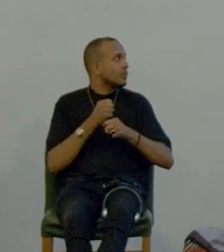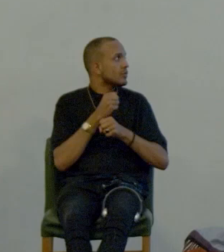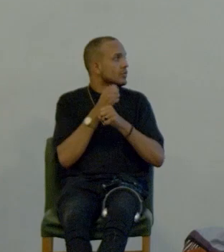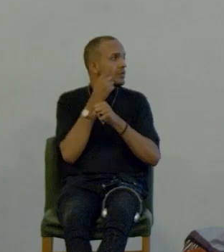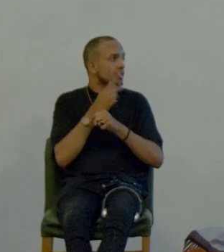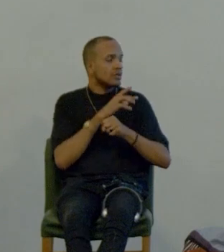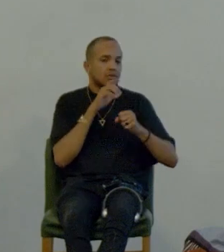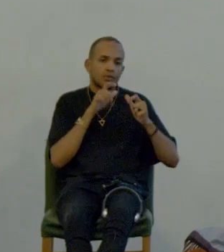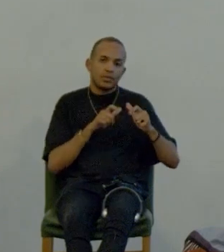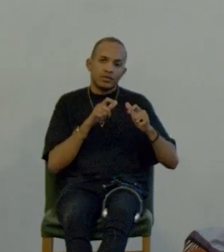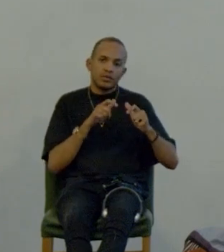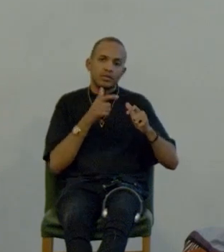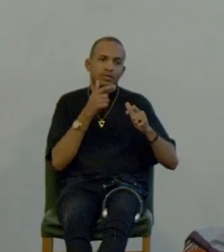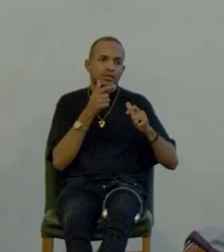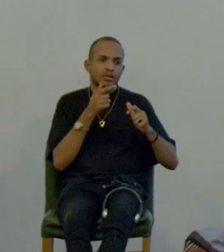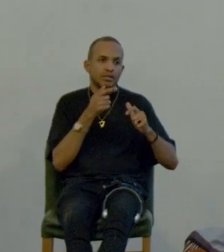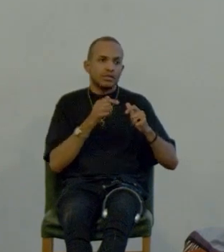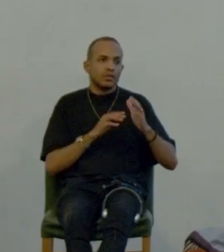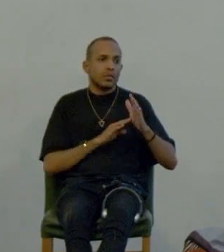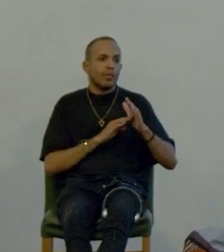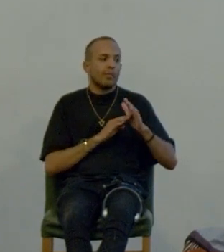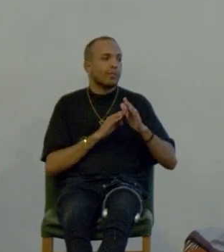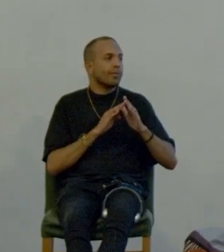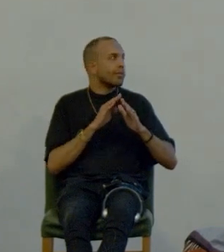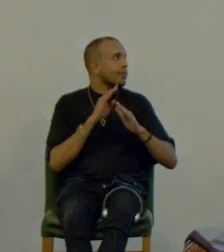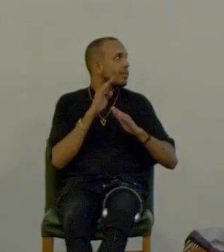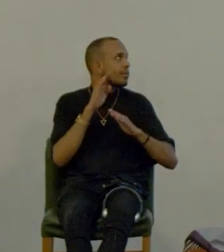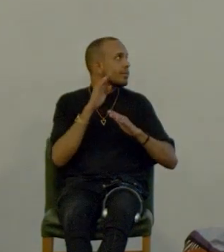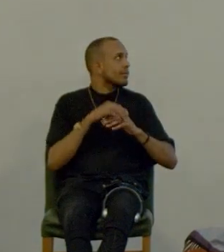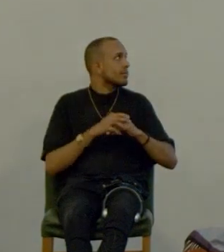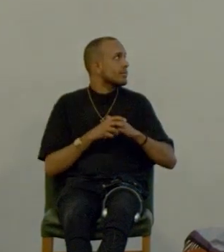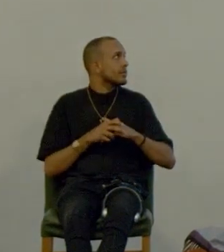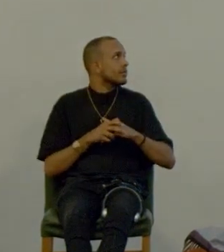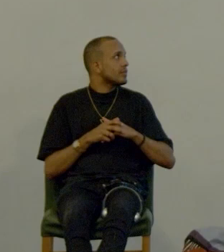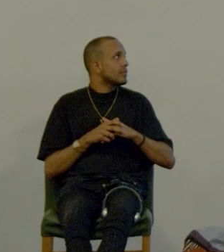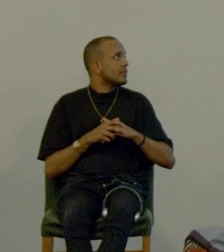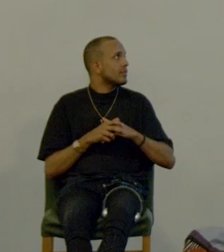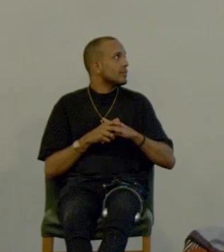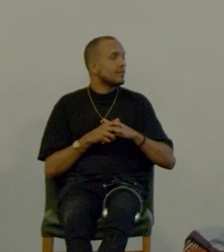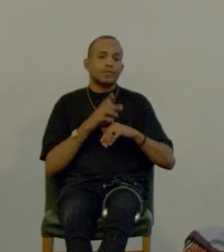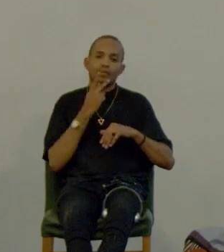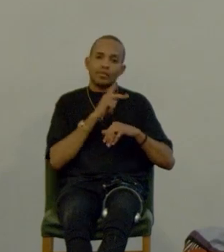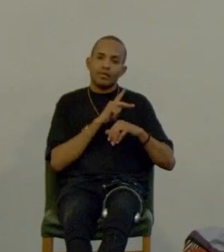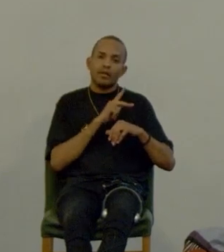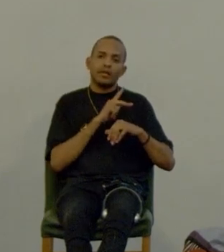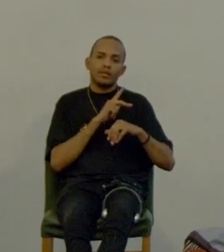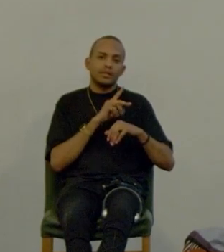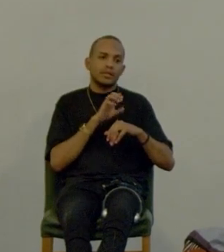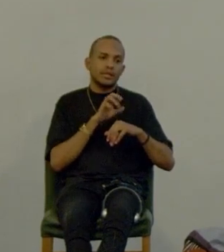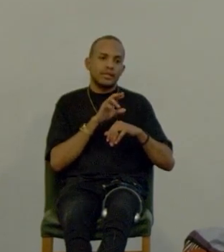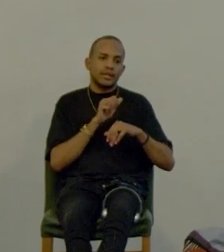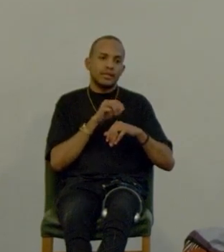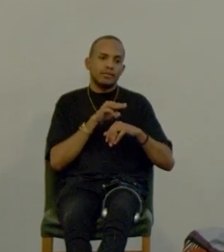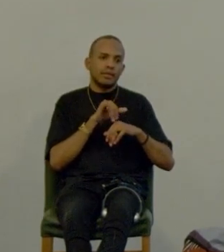estruturas artificiais, 7 metros de altura, 250 metros de comprimento, nesse caso aqui, associados a essa cerâmica maravilhosa, que